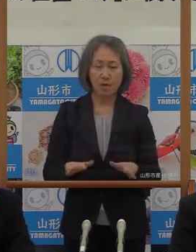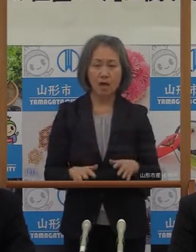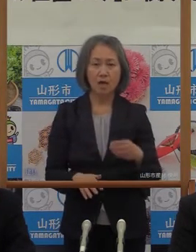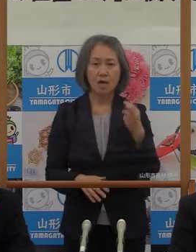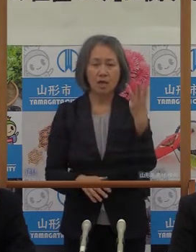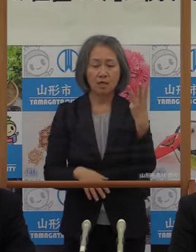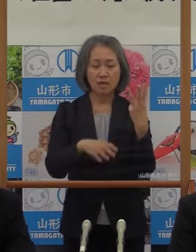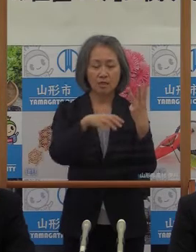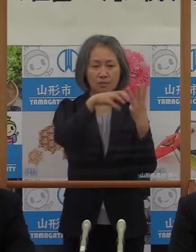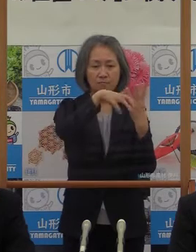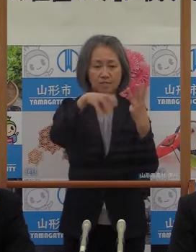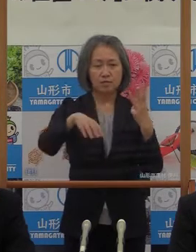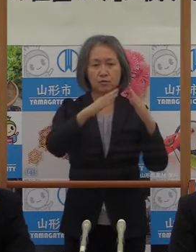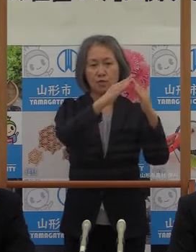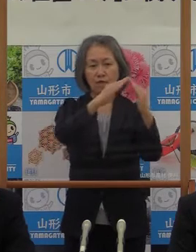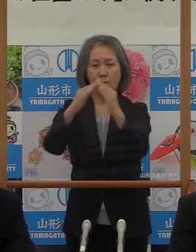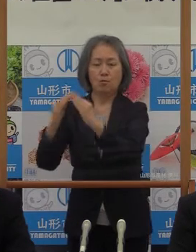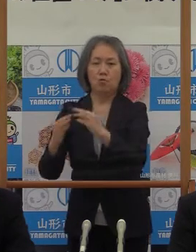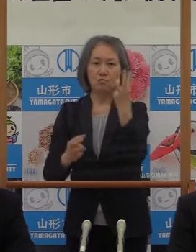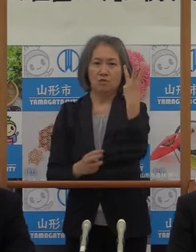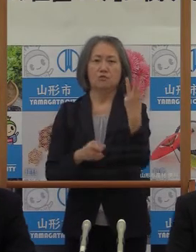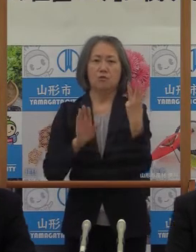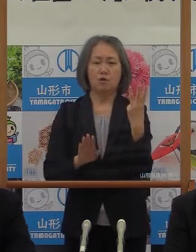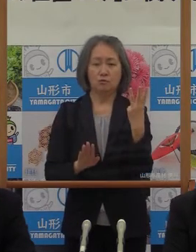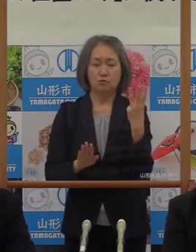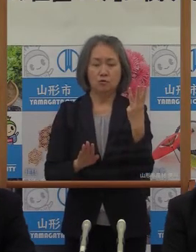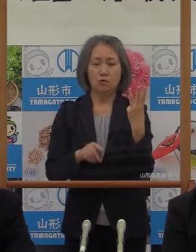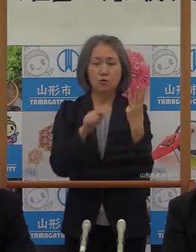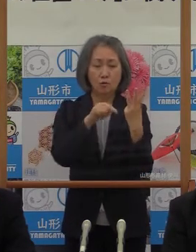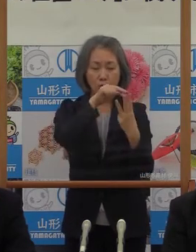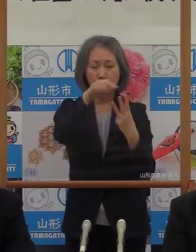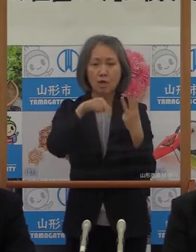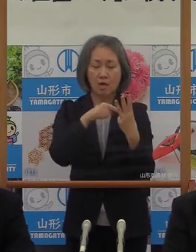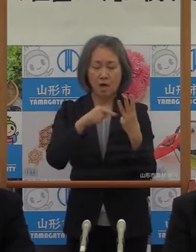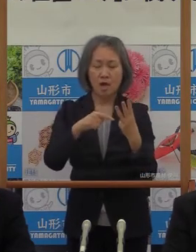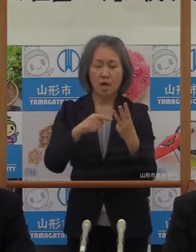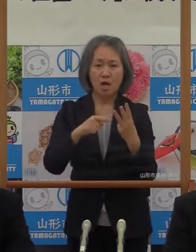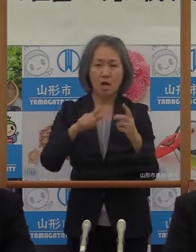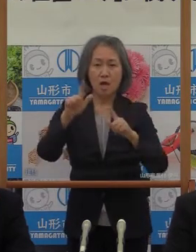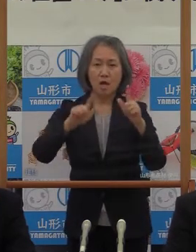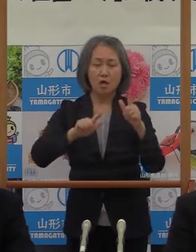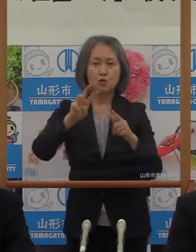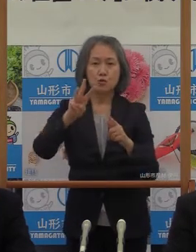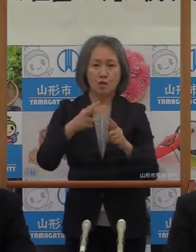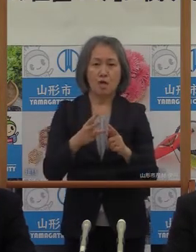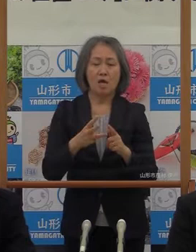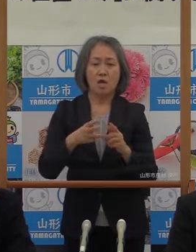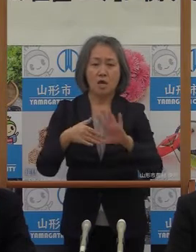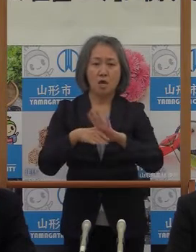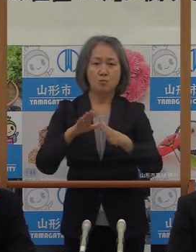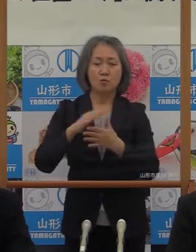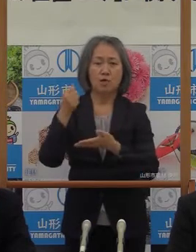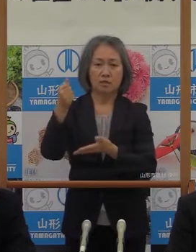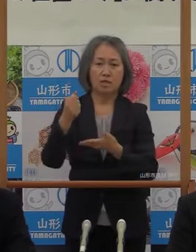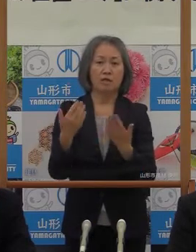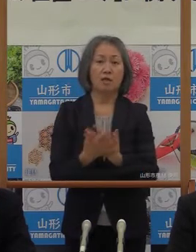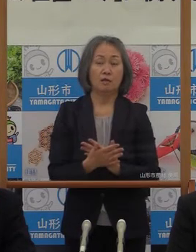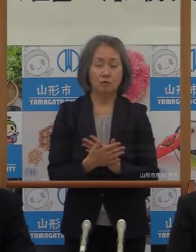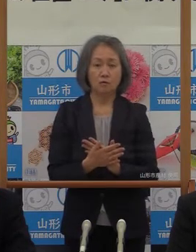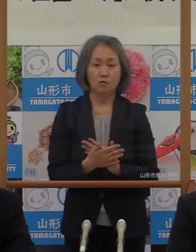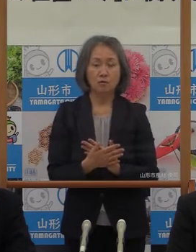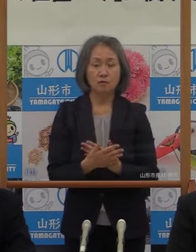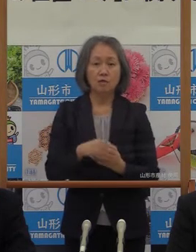ね、登録有形文化財ということになりますけれども、これは実際の活用の仕